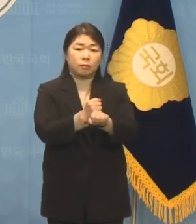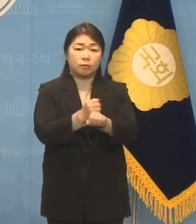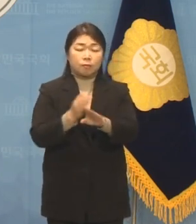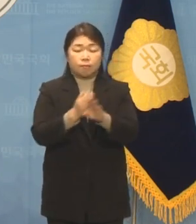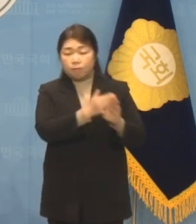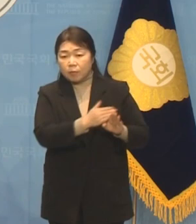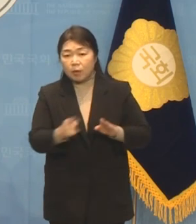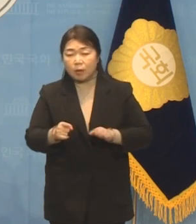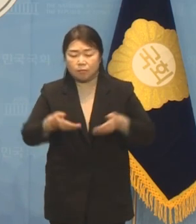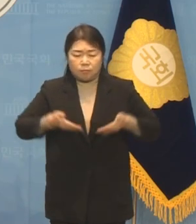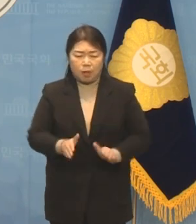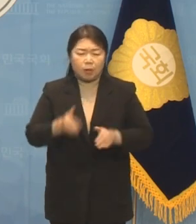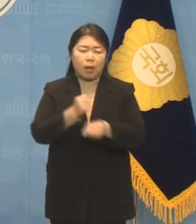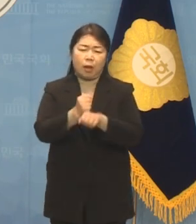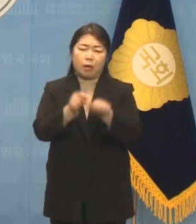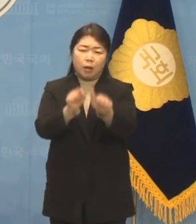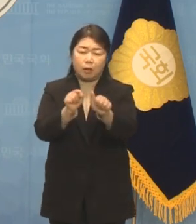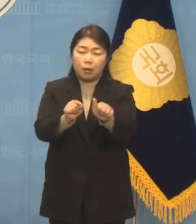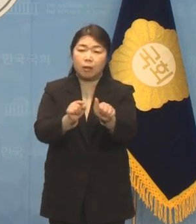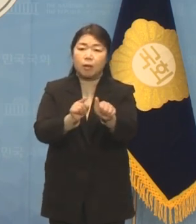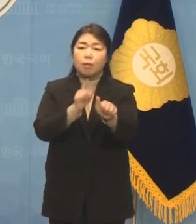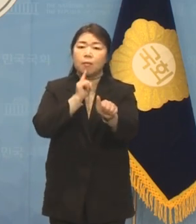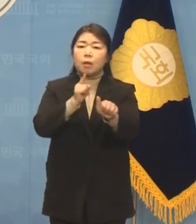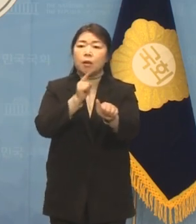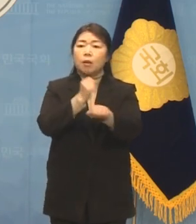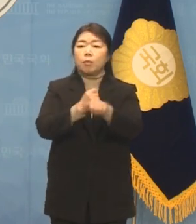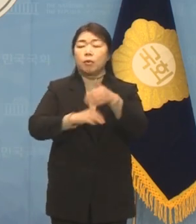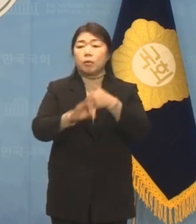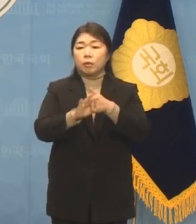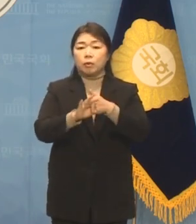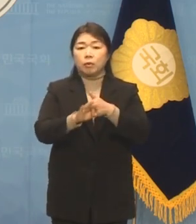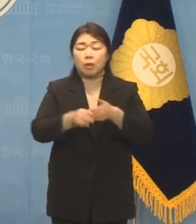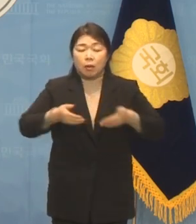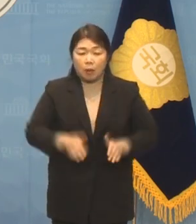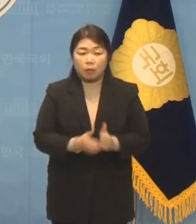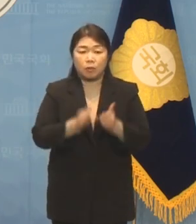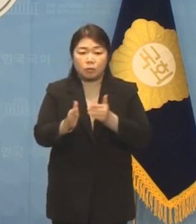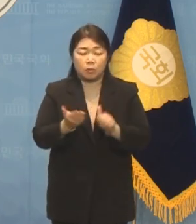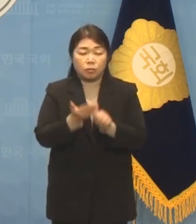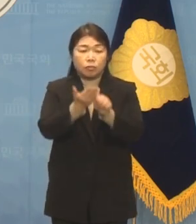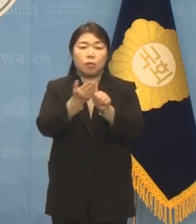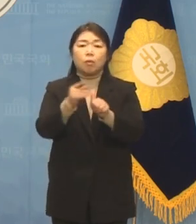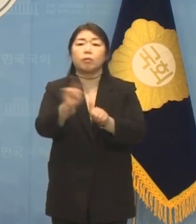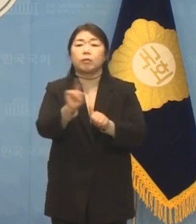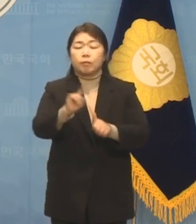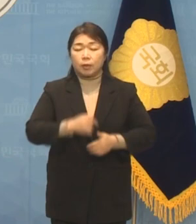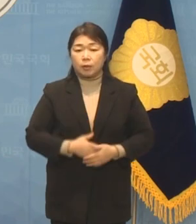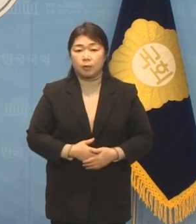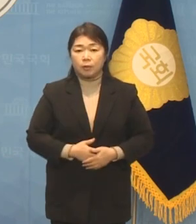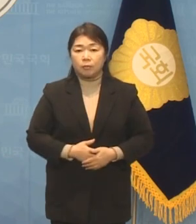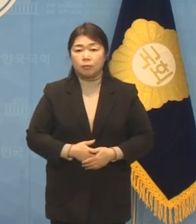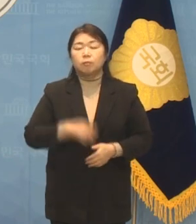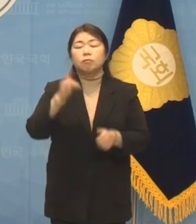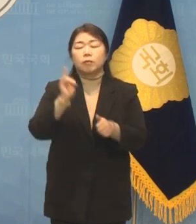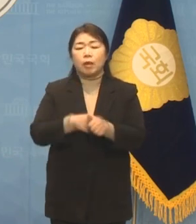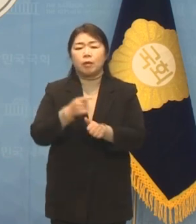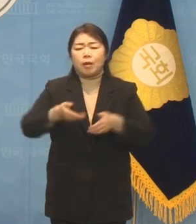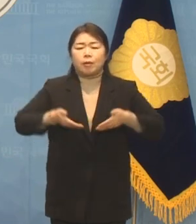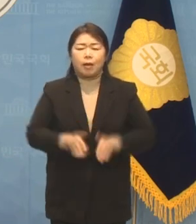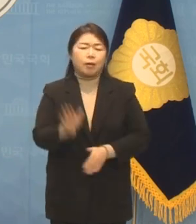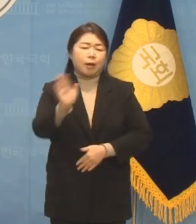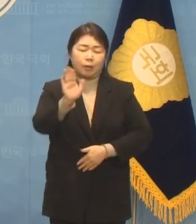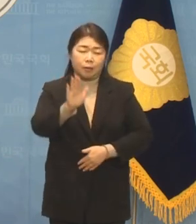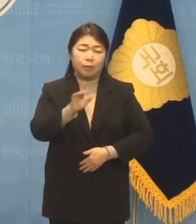일단 낳기만 하라는 무책임한 태도로 일관하니 출생률이 올라갈 리가 없지 않겠습니까?